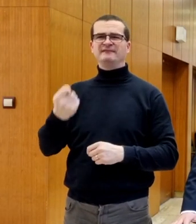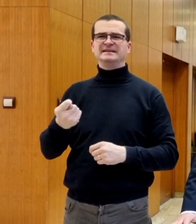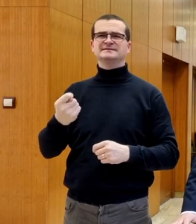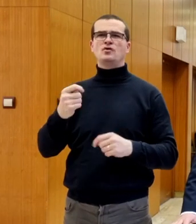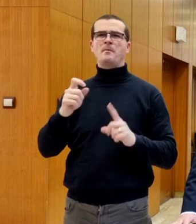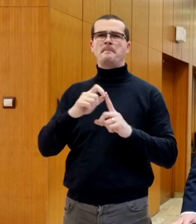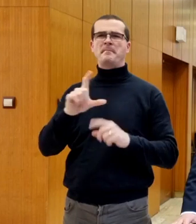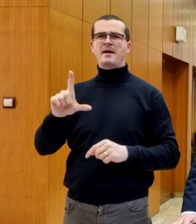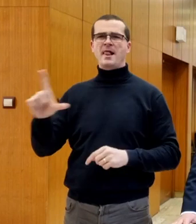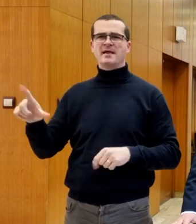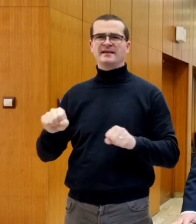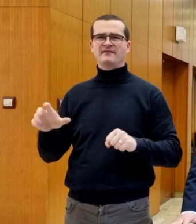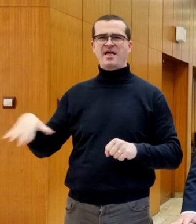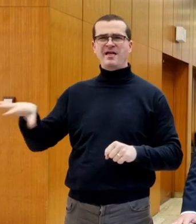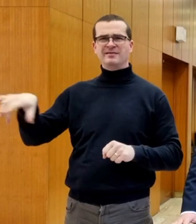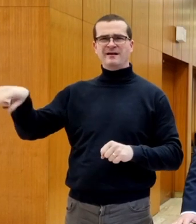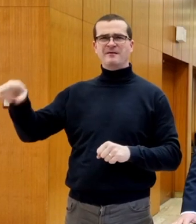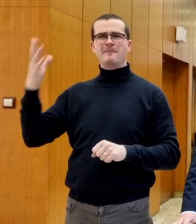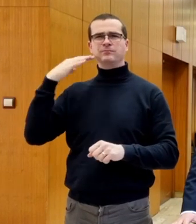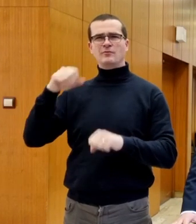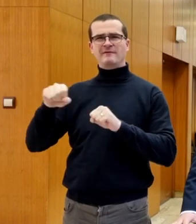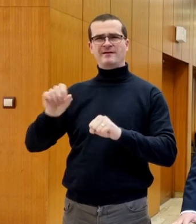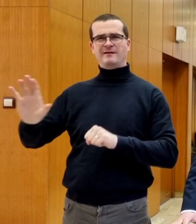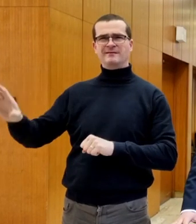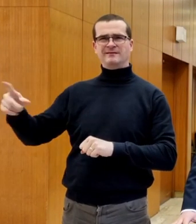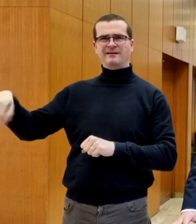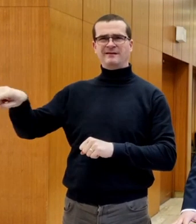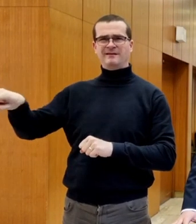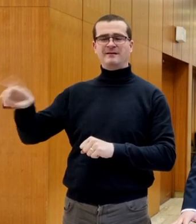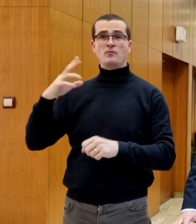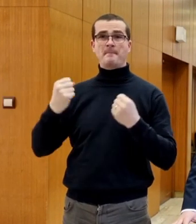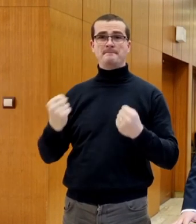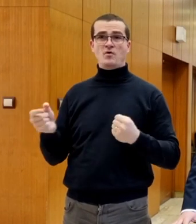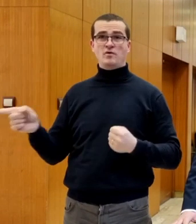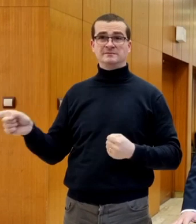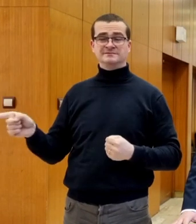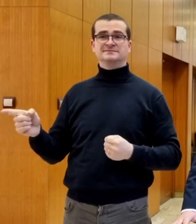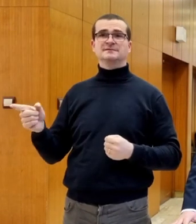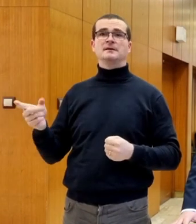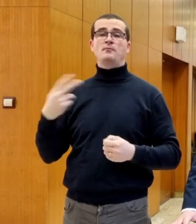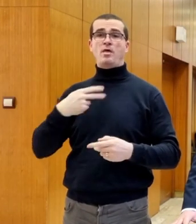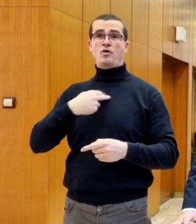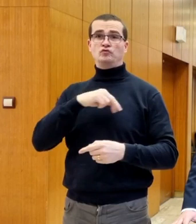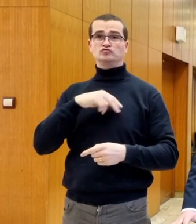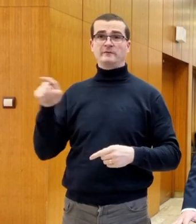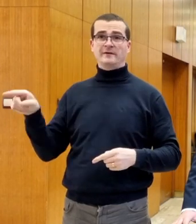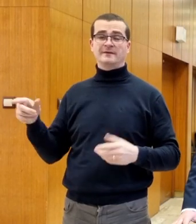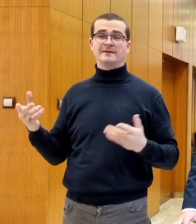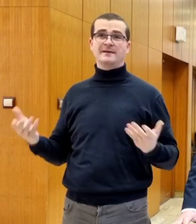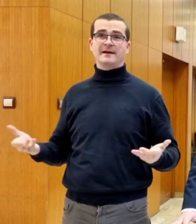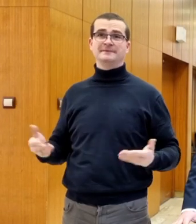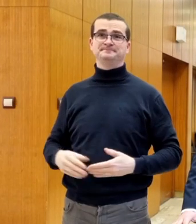Pellegriniho vlády, keď teda vládli, oni boli pri moci a mali v rukách zodpovednosť,